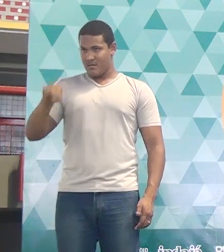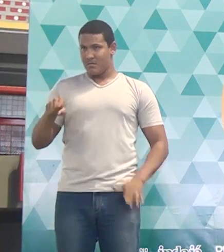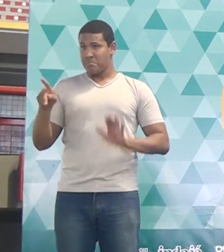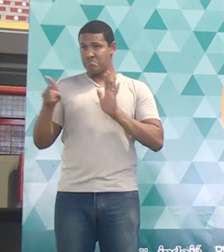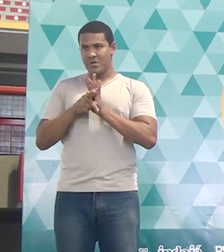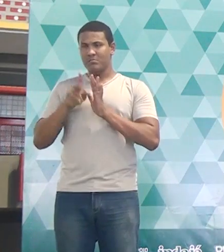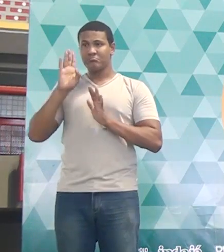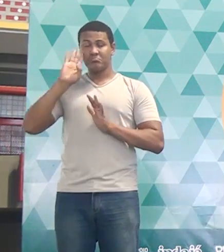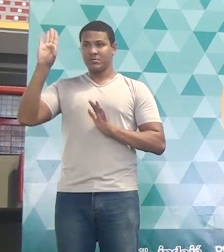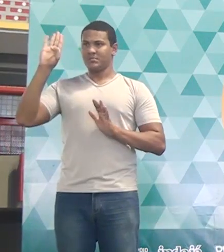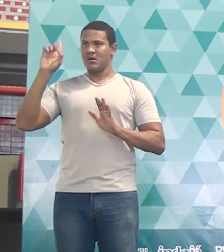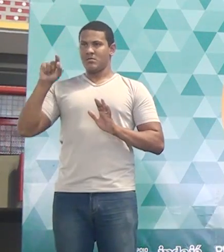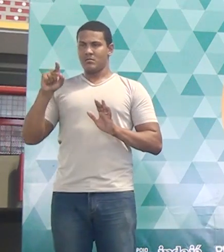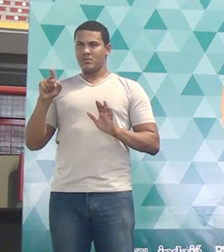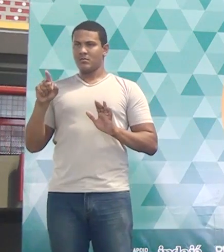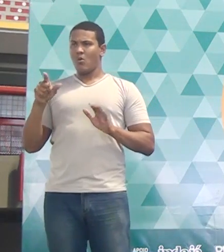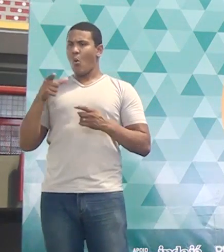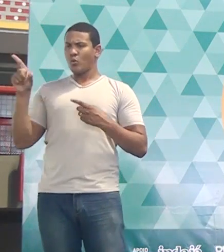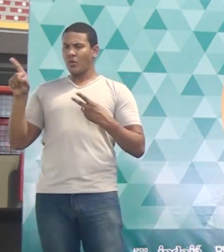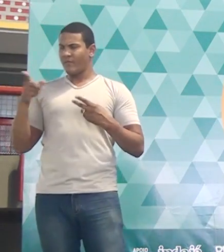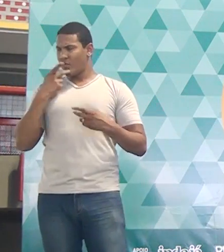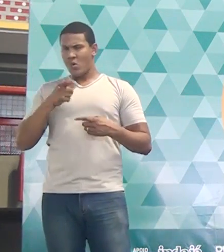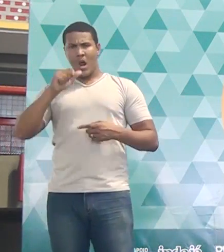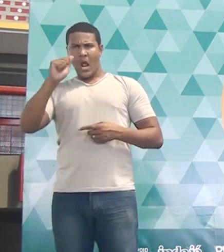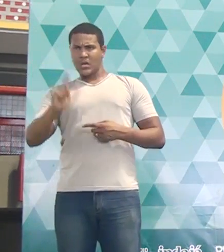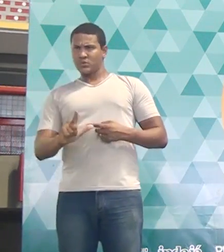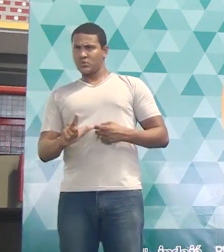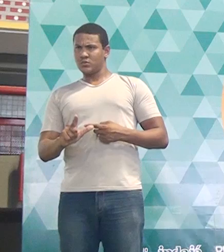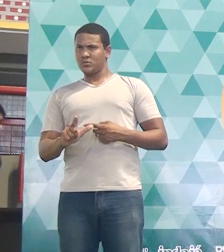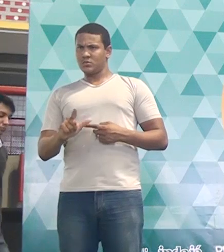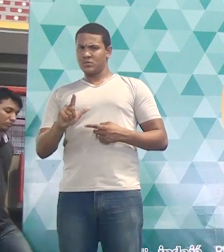chamado azul de bromotimol.